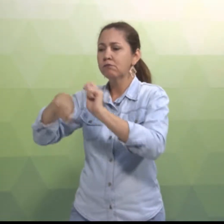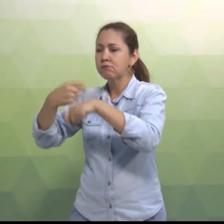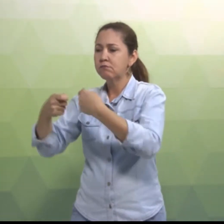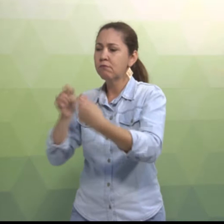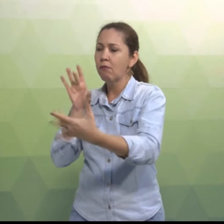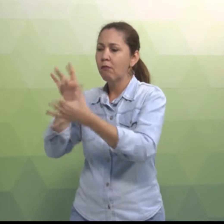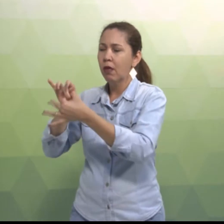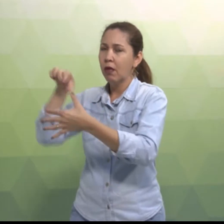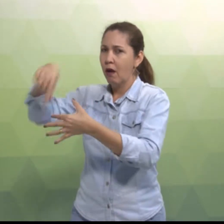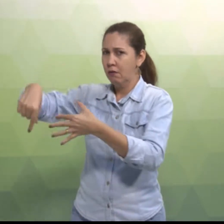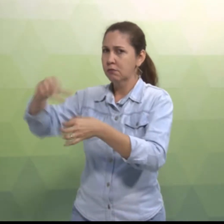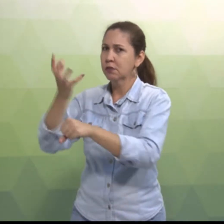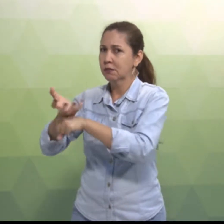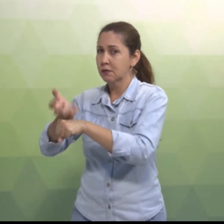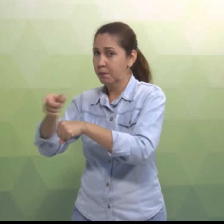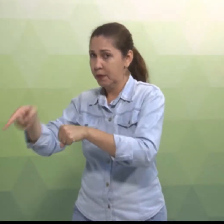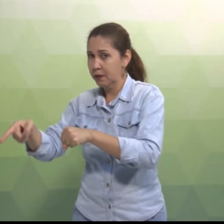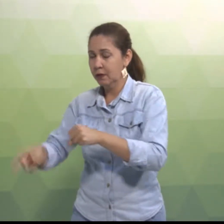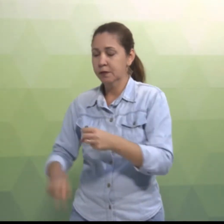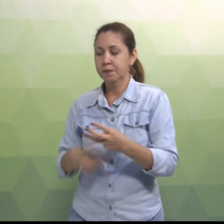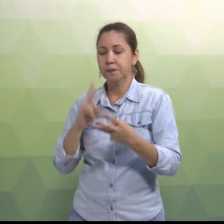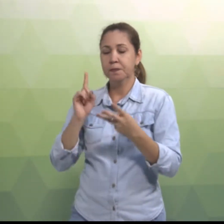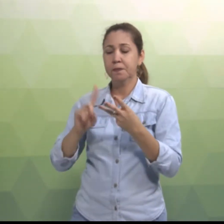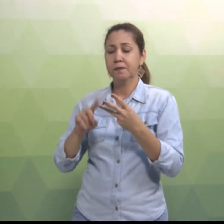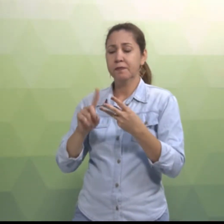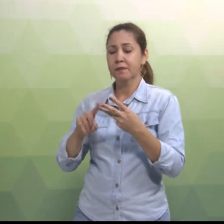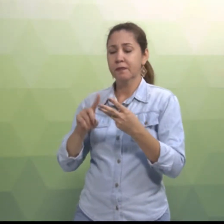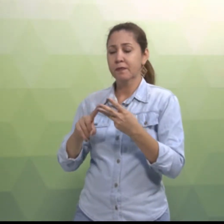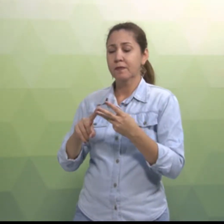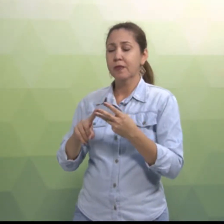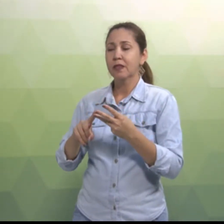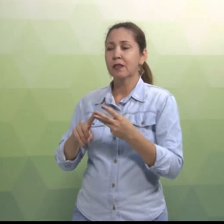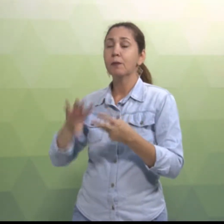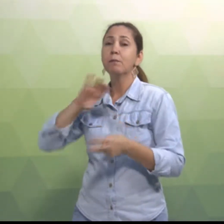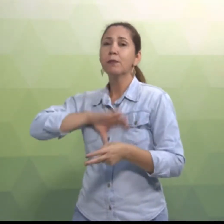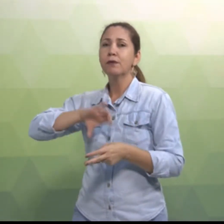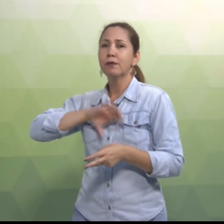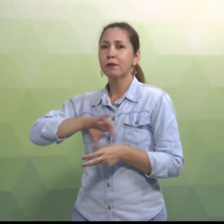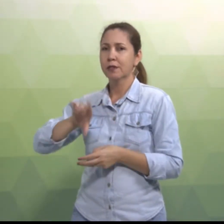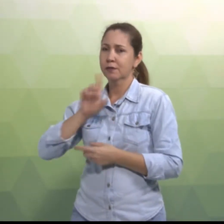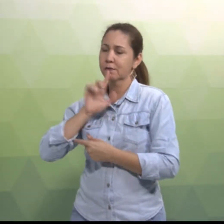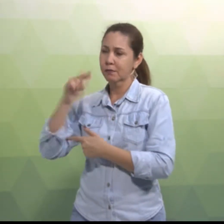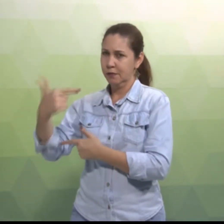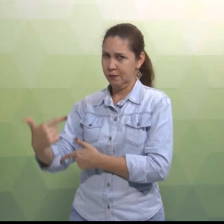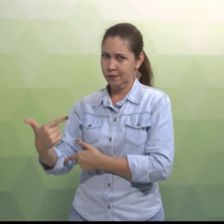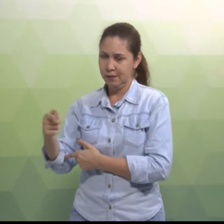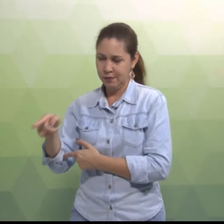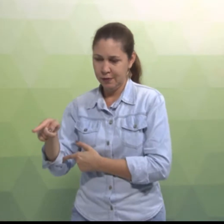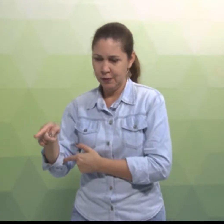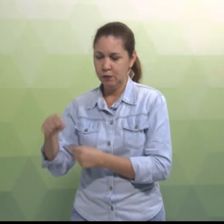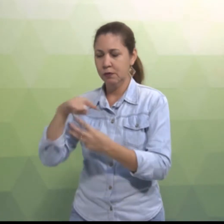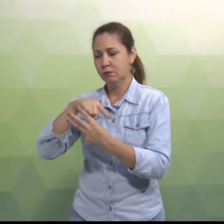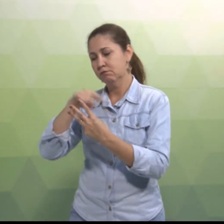aprender o sinal referente a essas matérias. E temos o ensino de Português como segunda língua,